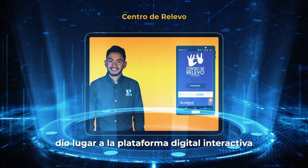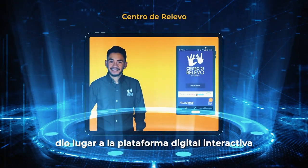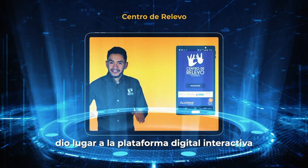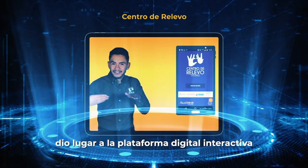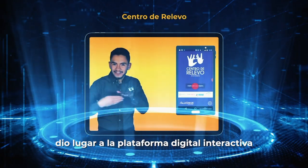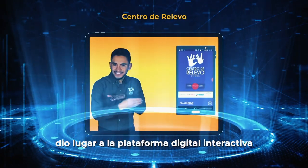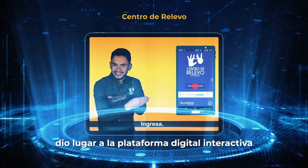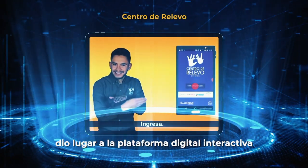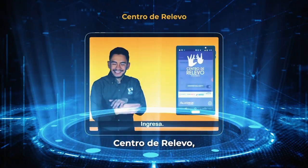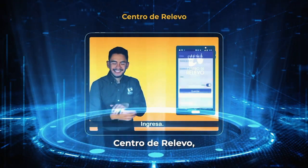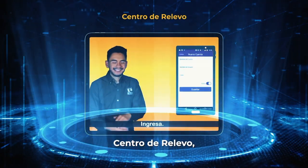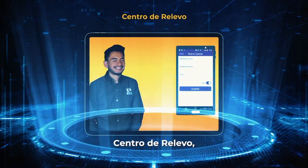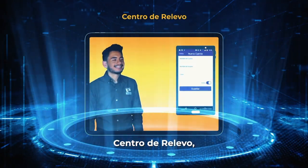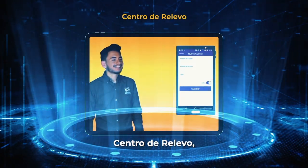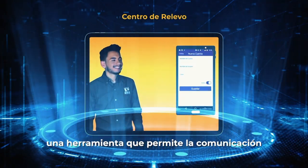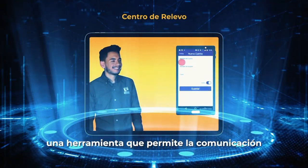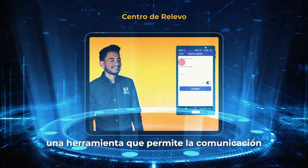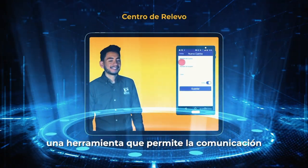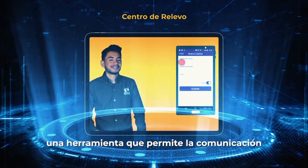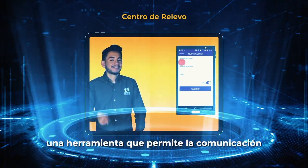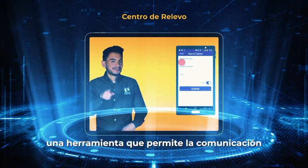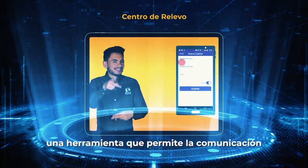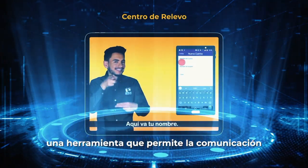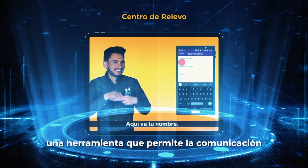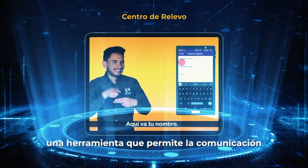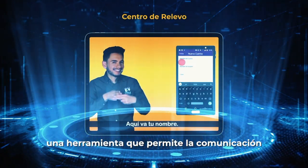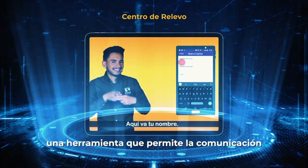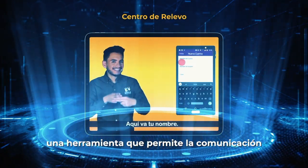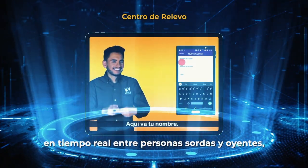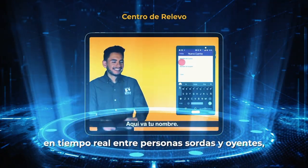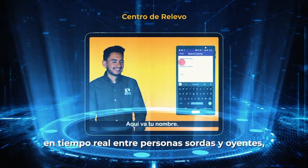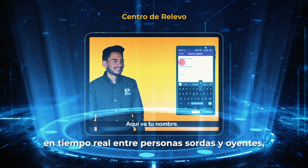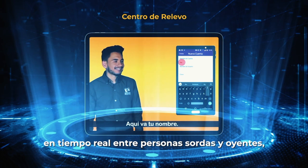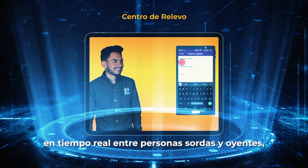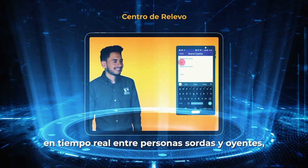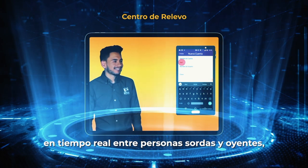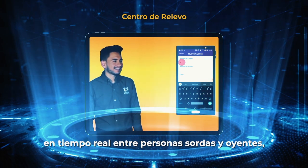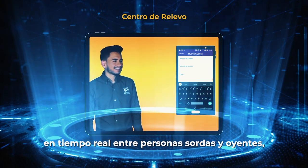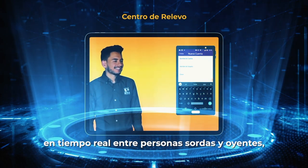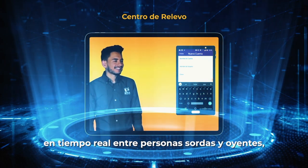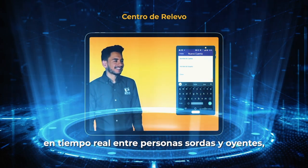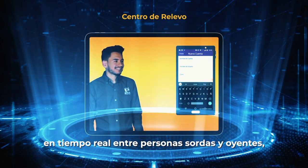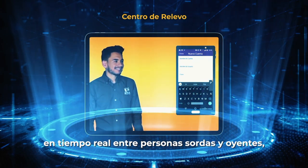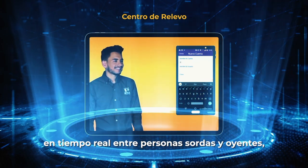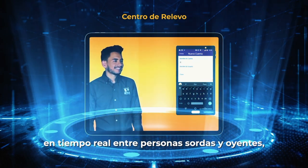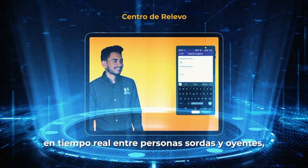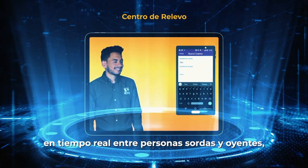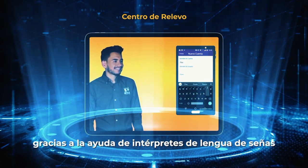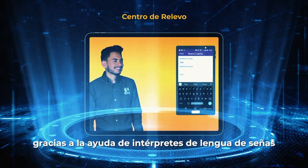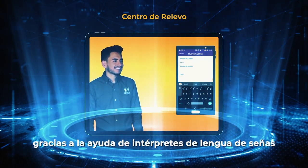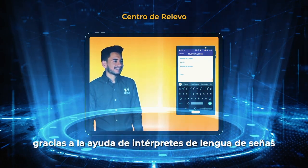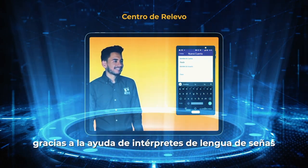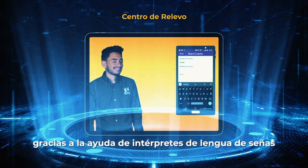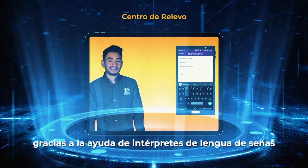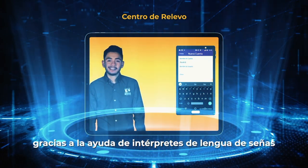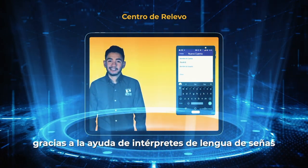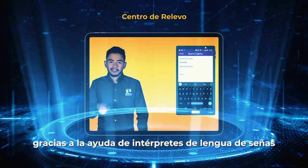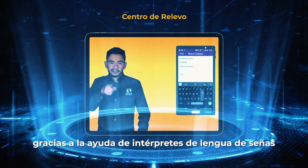digital interactiva Centro de Relevo, una herramienta que permite la comunicación en tiempo real entre personas sordas y oyentes gracias a la ayuda de intérpretes de